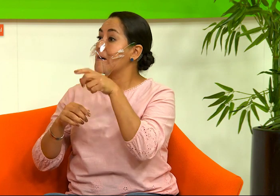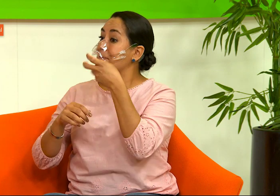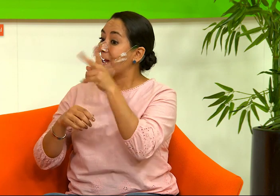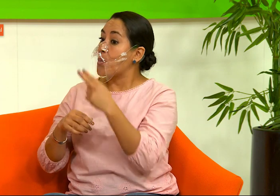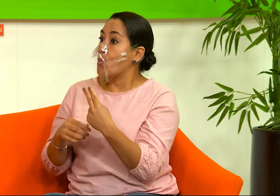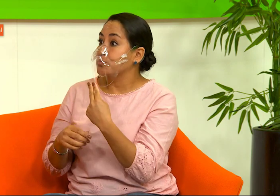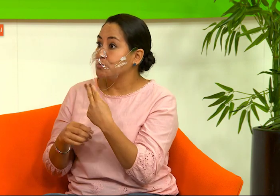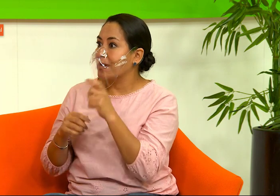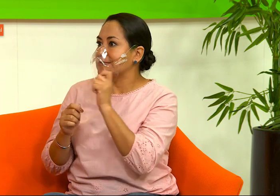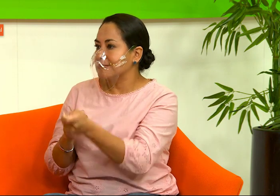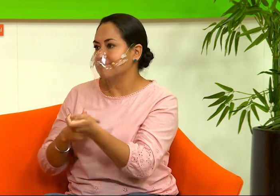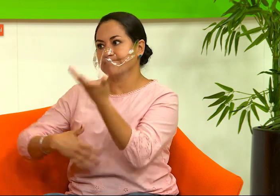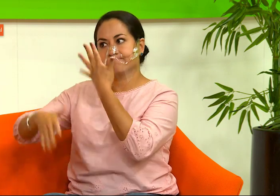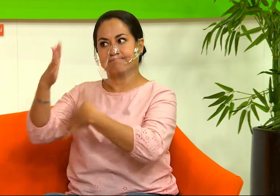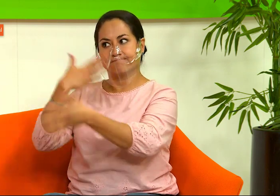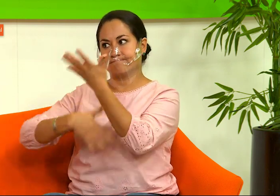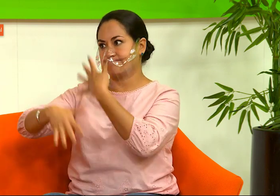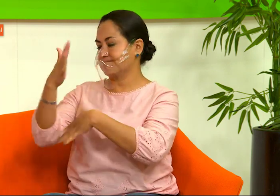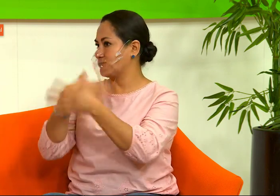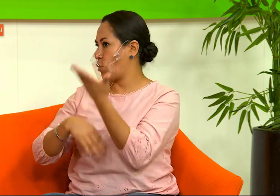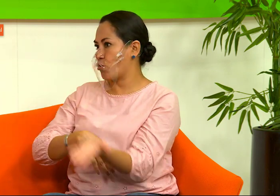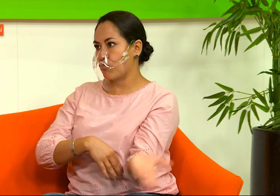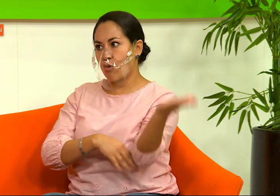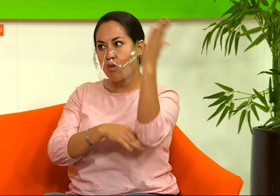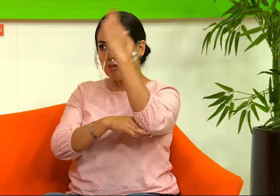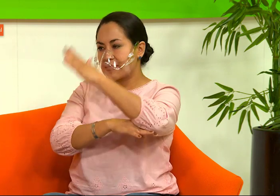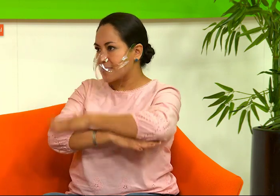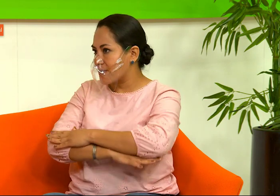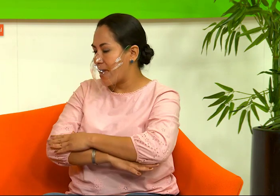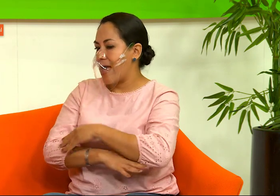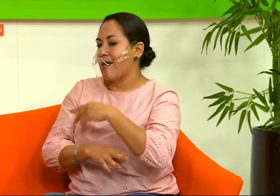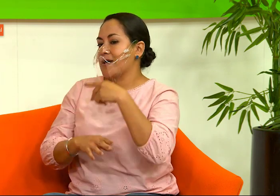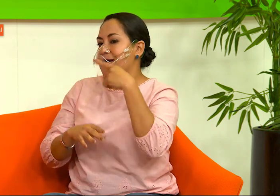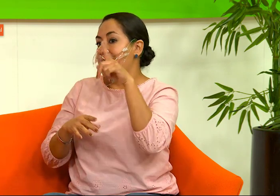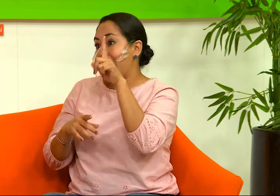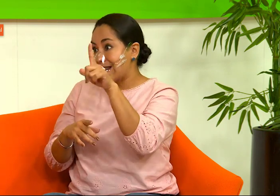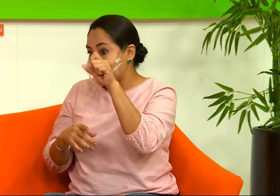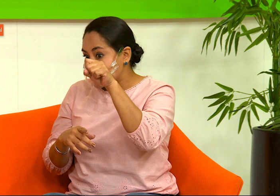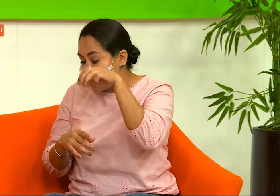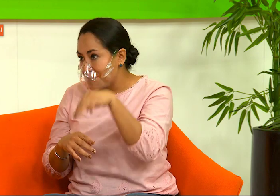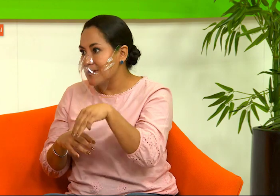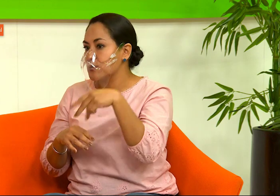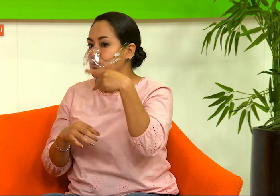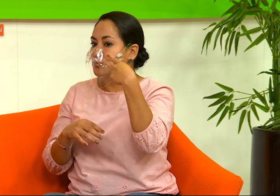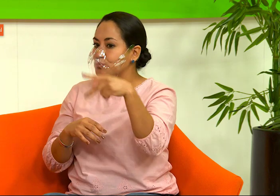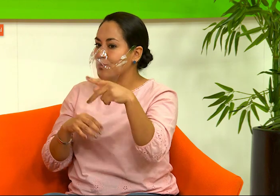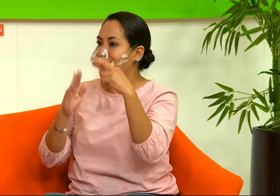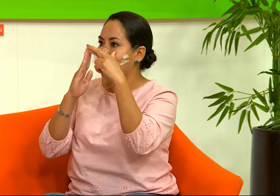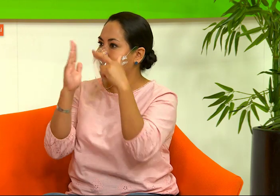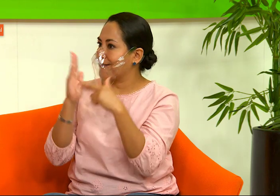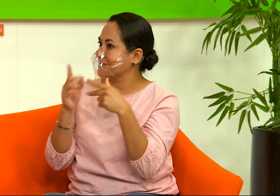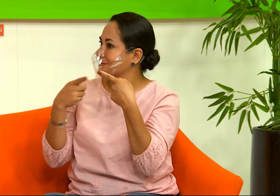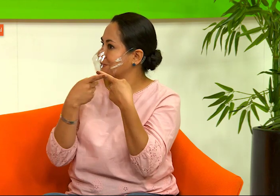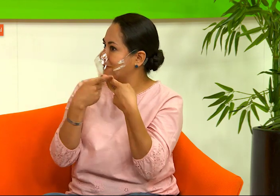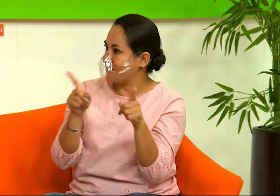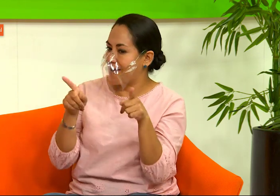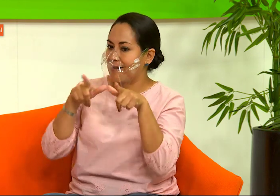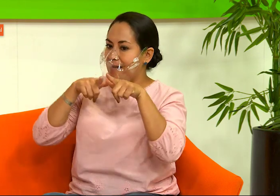igual que los niños en la escuela regular. Pero lo importante es que siempre, durante todo el día, se usa la lengua de señas